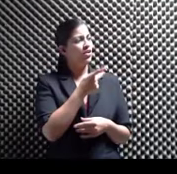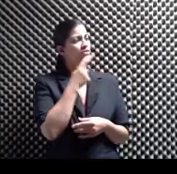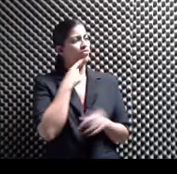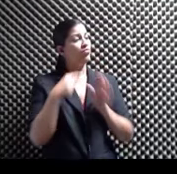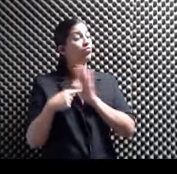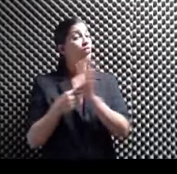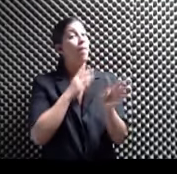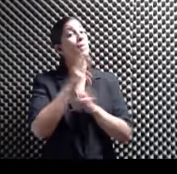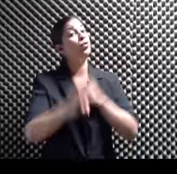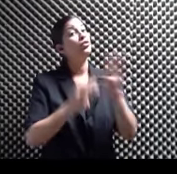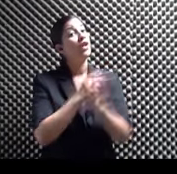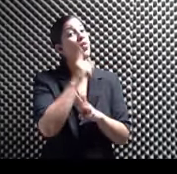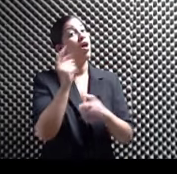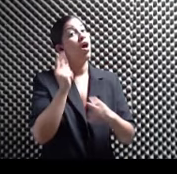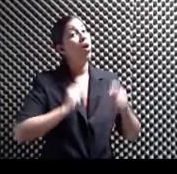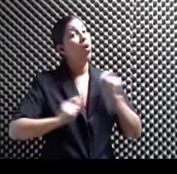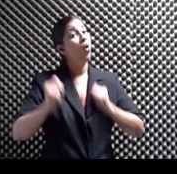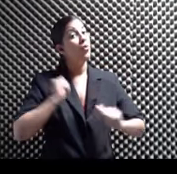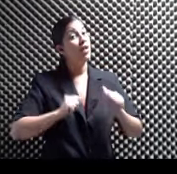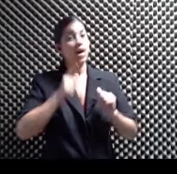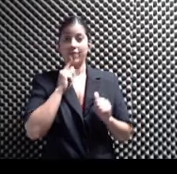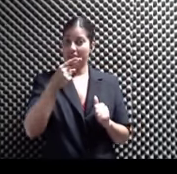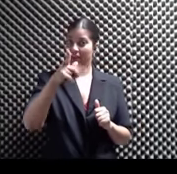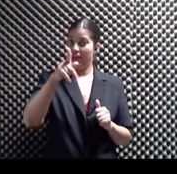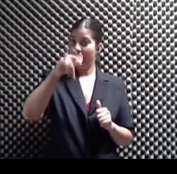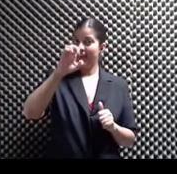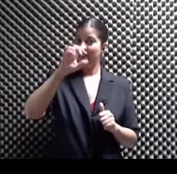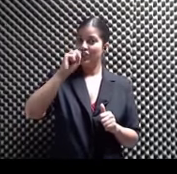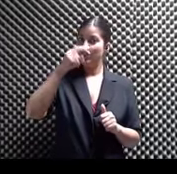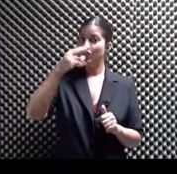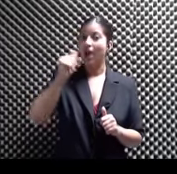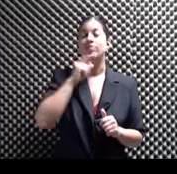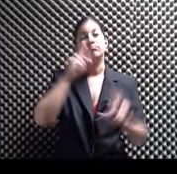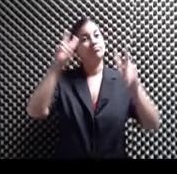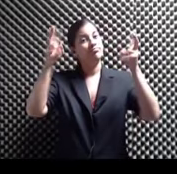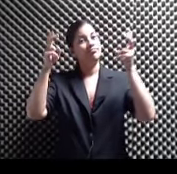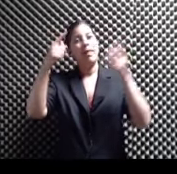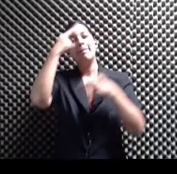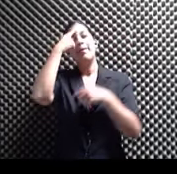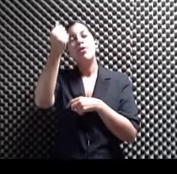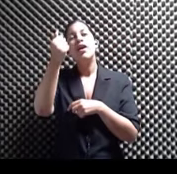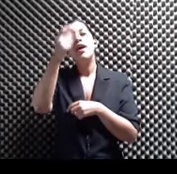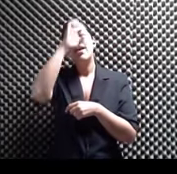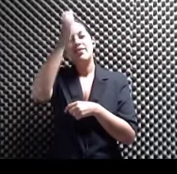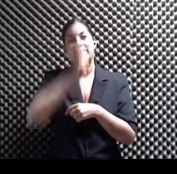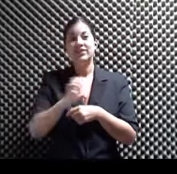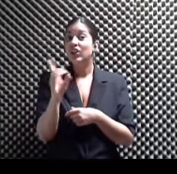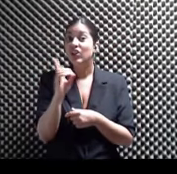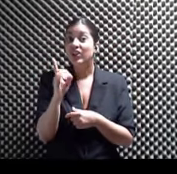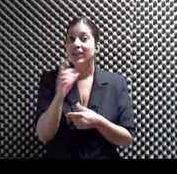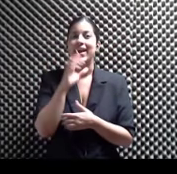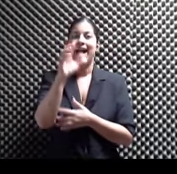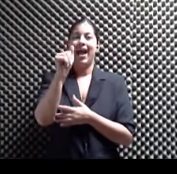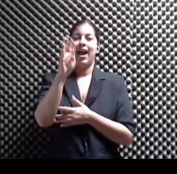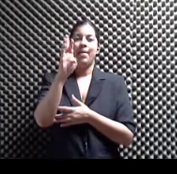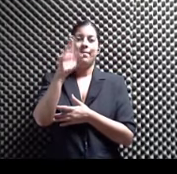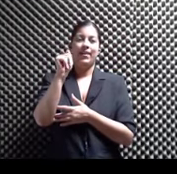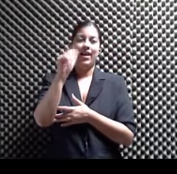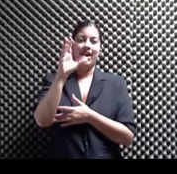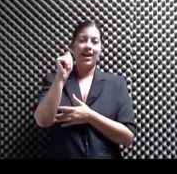estreno mundial de una obra que es también de Keisha, La Memoria de los Elefantes. Y esto va a ser en Abracadabra